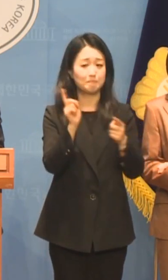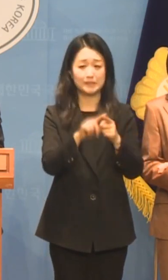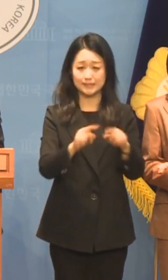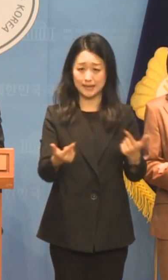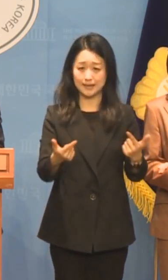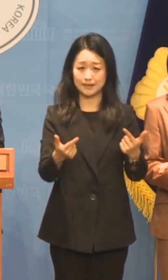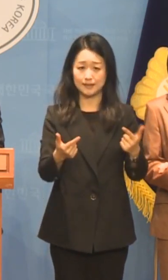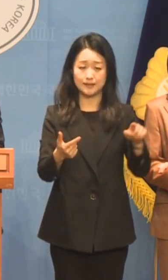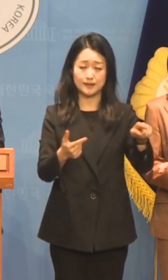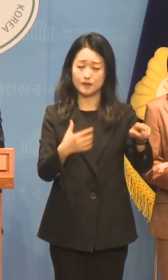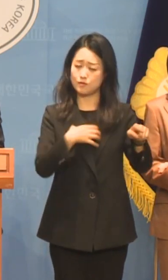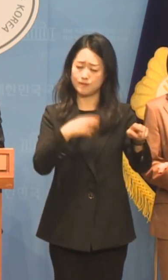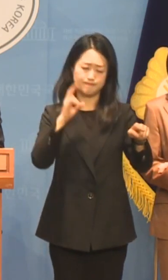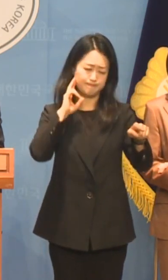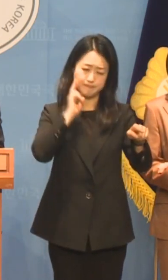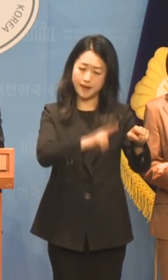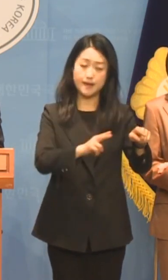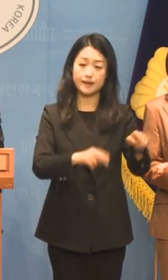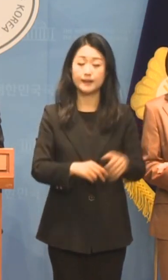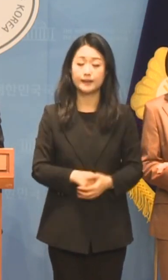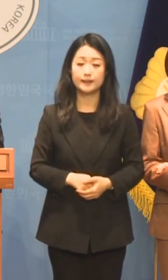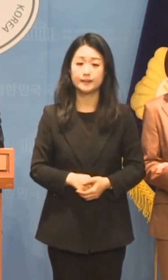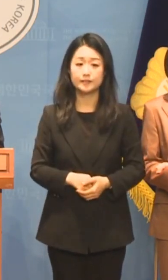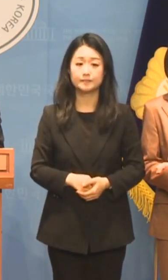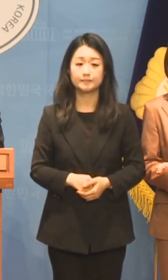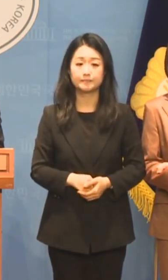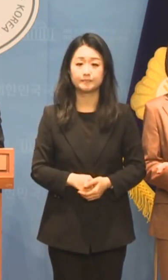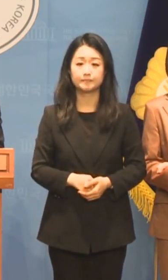않는 심각한 불균형입니다.